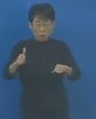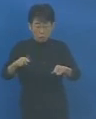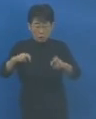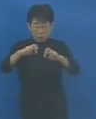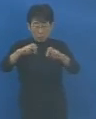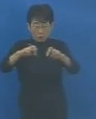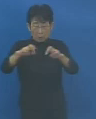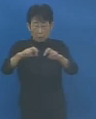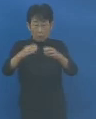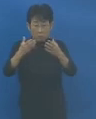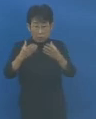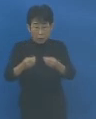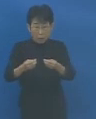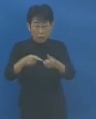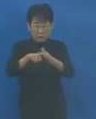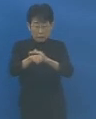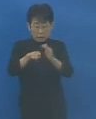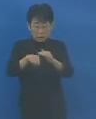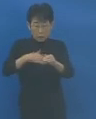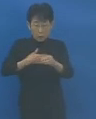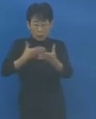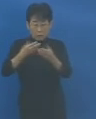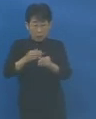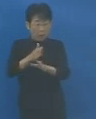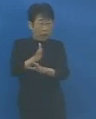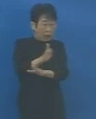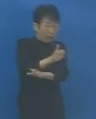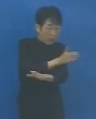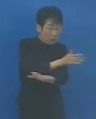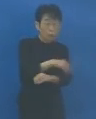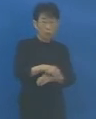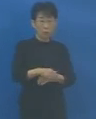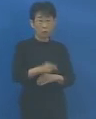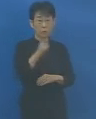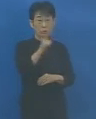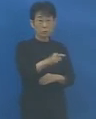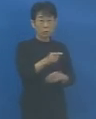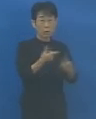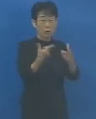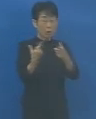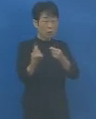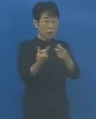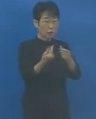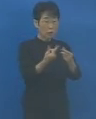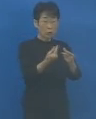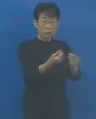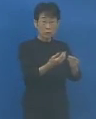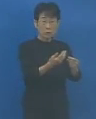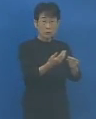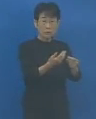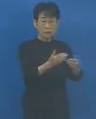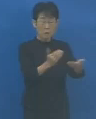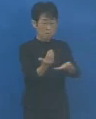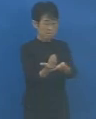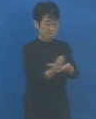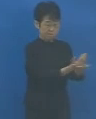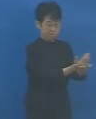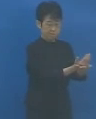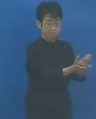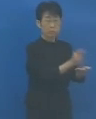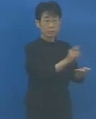後においても、こういう隔離ということが、進められてきた、そういう、残念